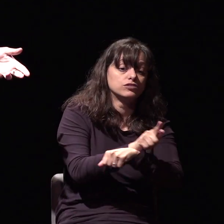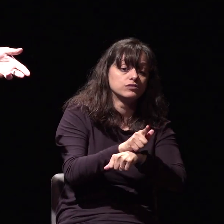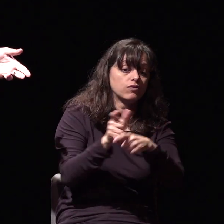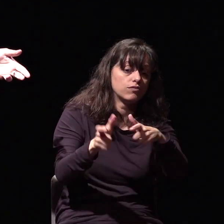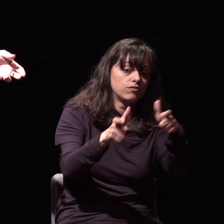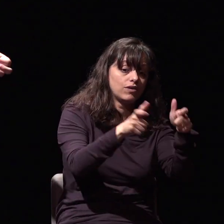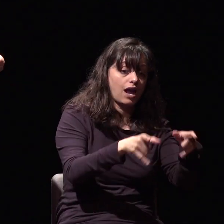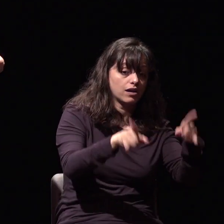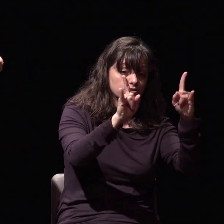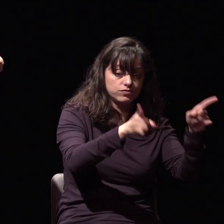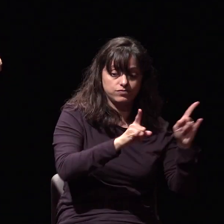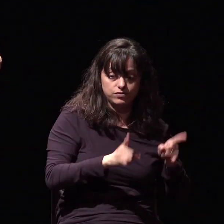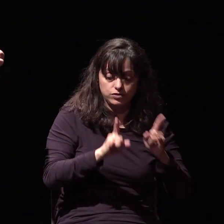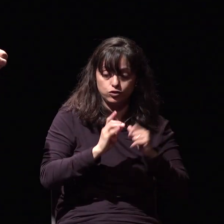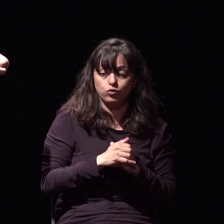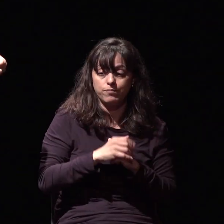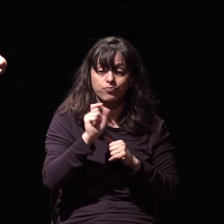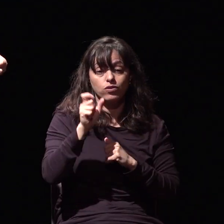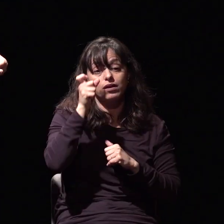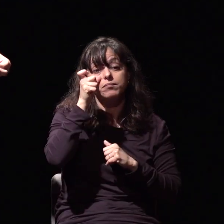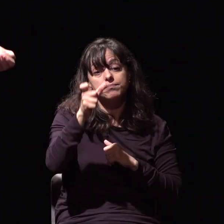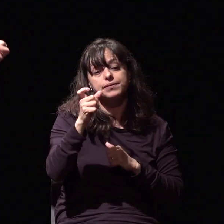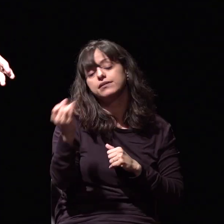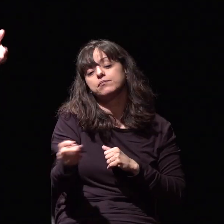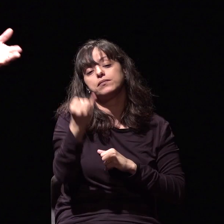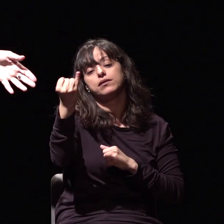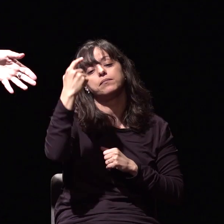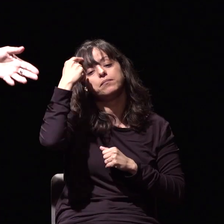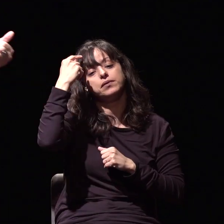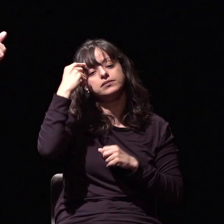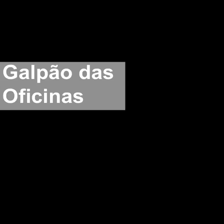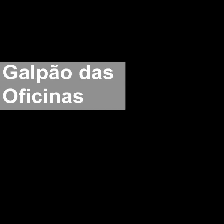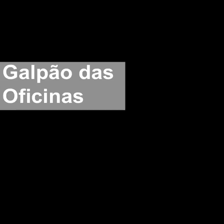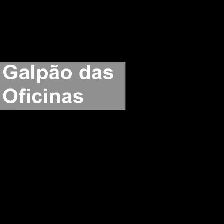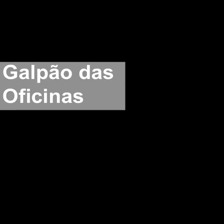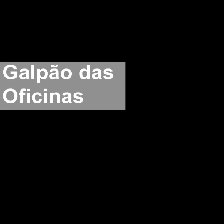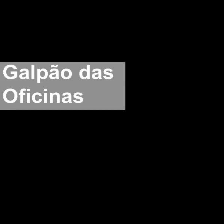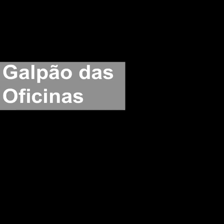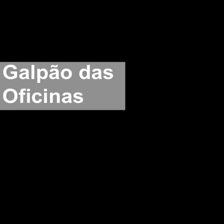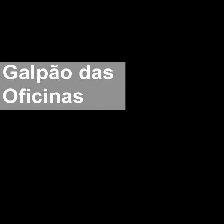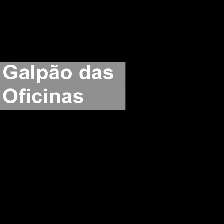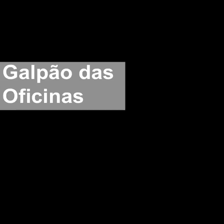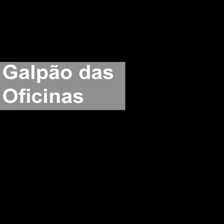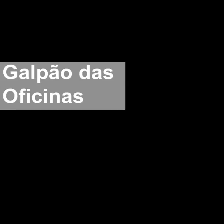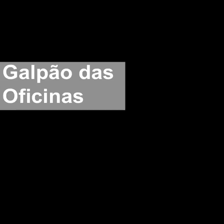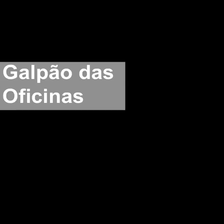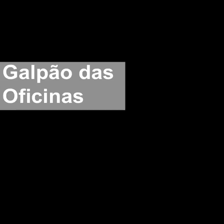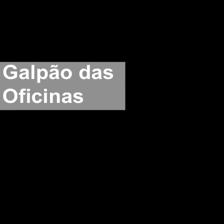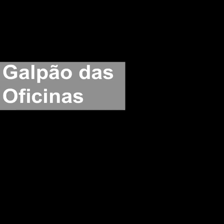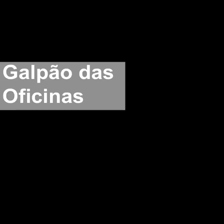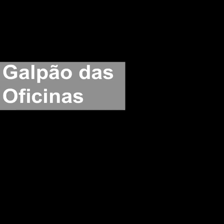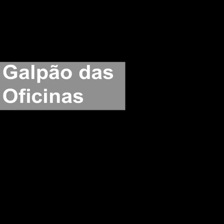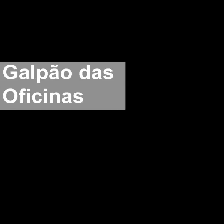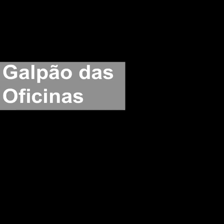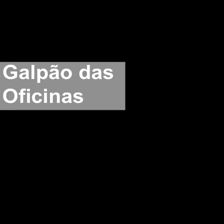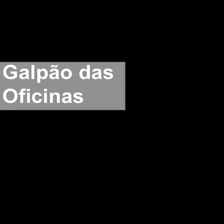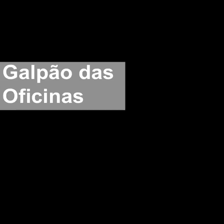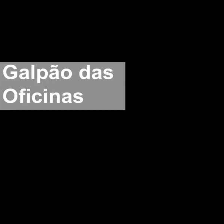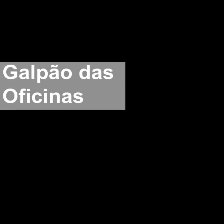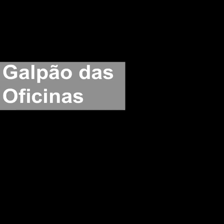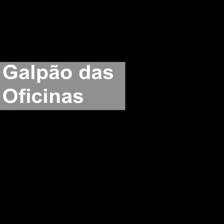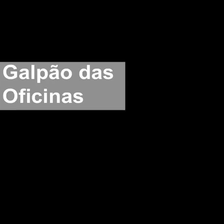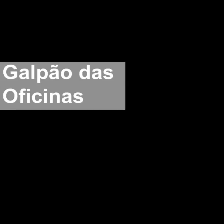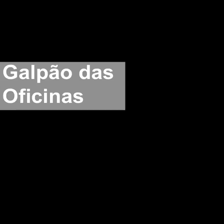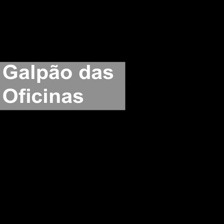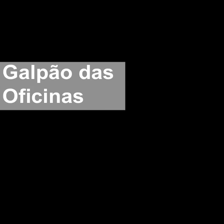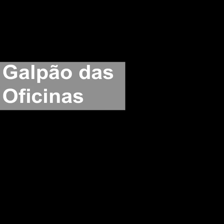dos próprios edifícios. O que eu acho interessante de pensar justamente a partir do MASP, do Unhão e do SESC, é o que essas três